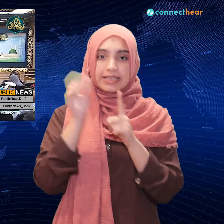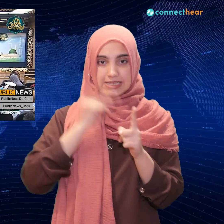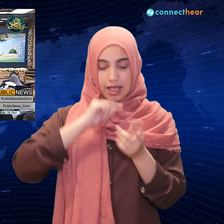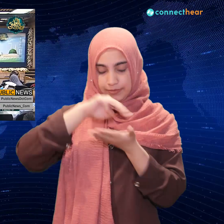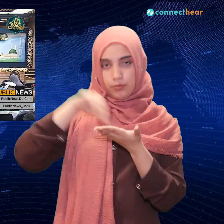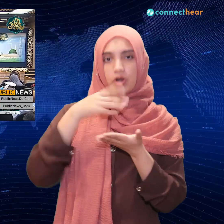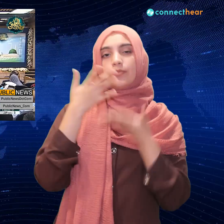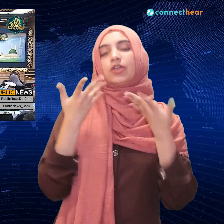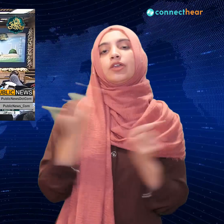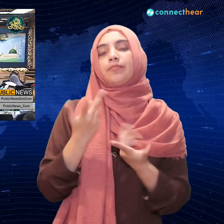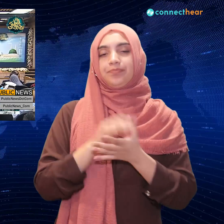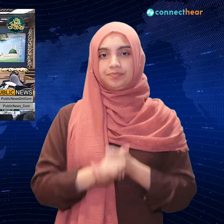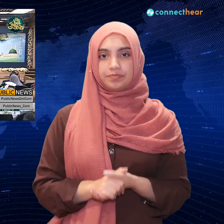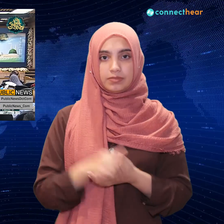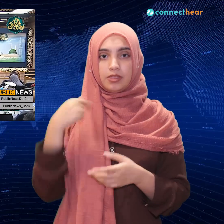دیکھا؟